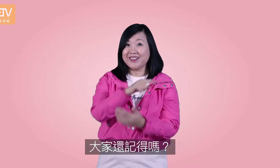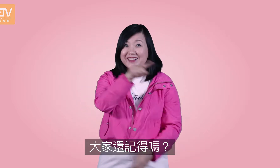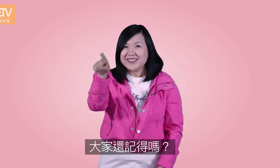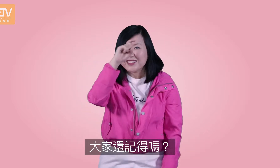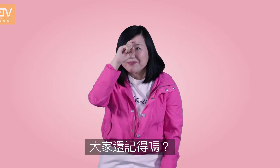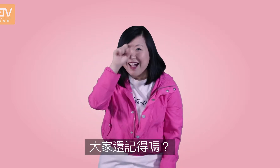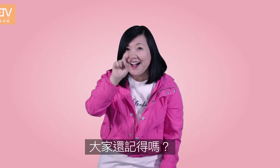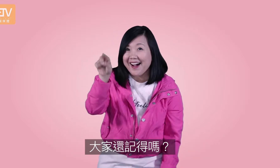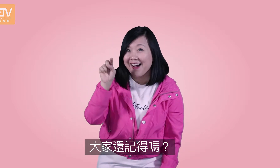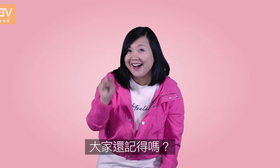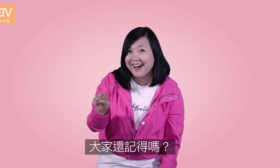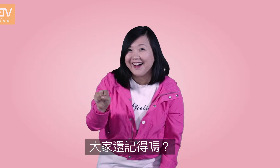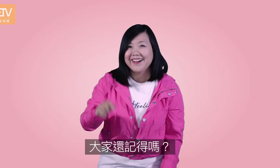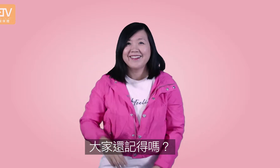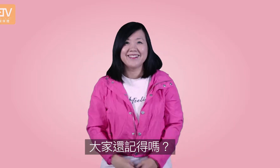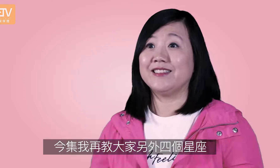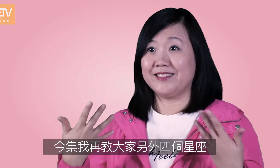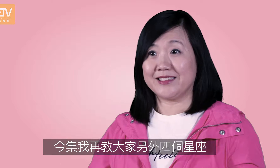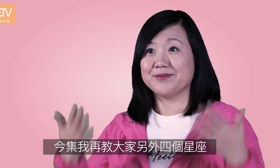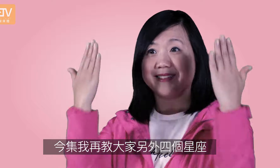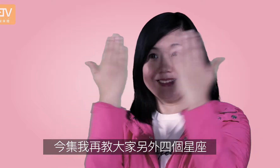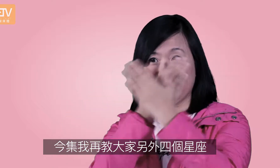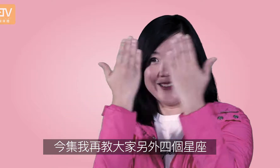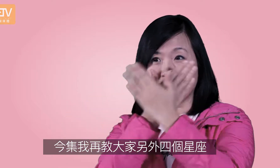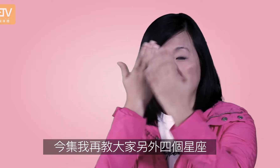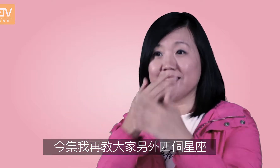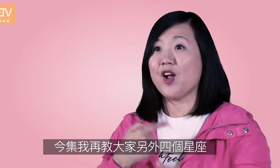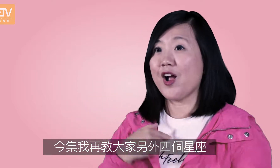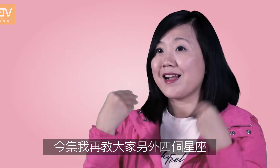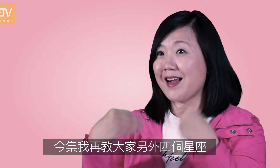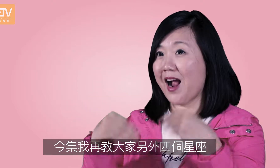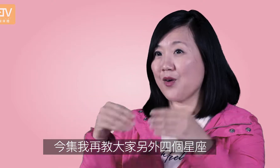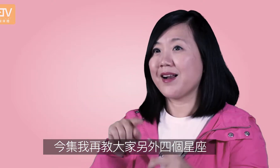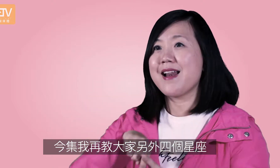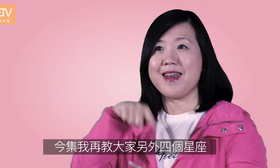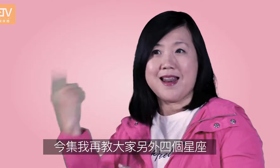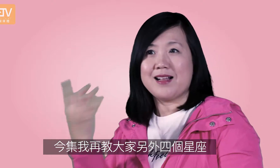大家还记不记得呢？今集我再教大家另外四个星座啦。